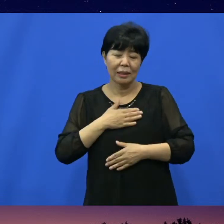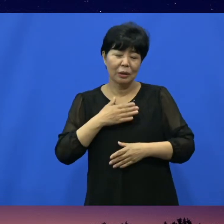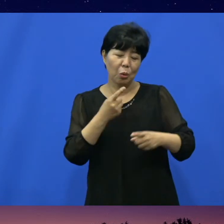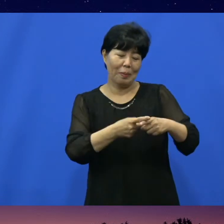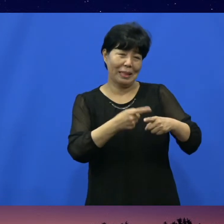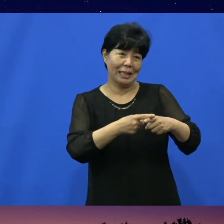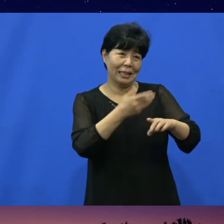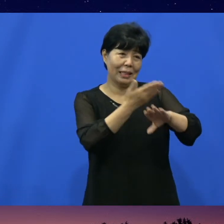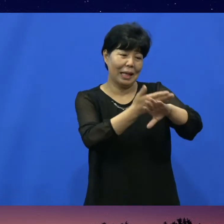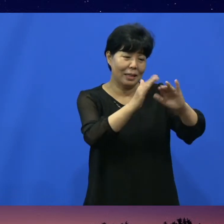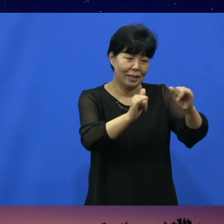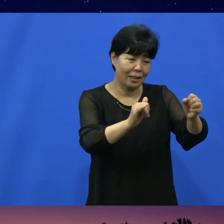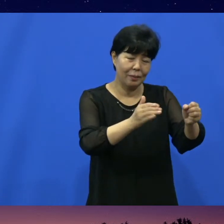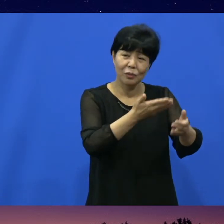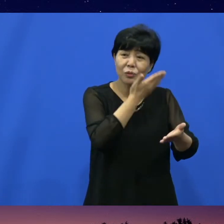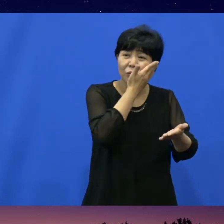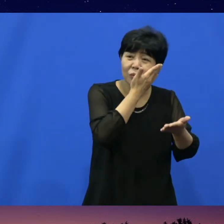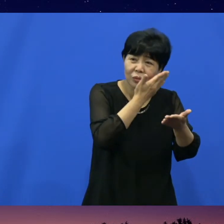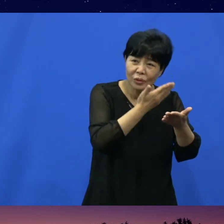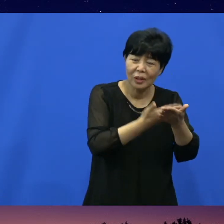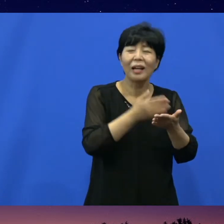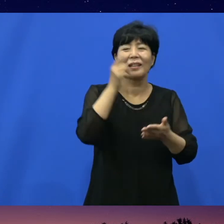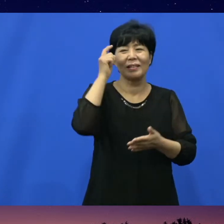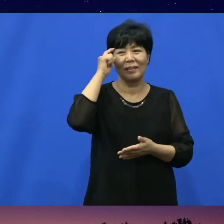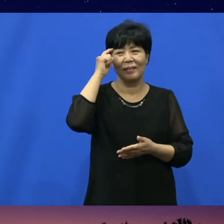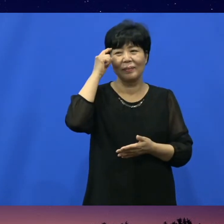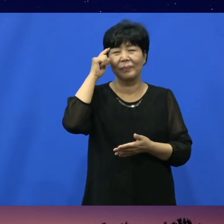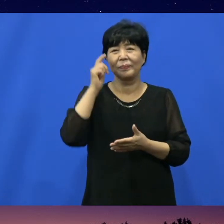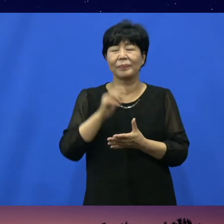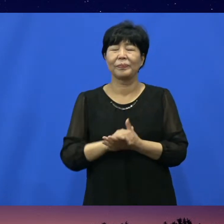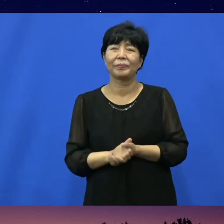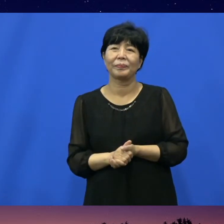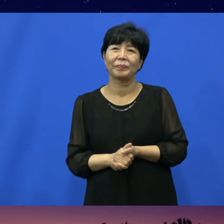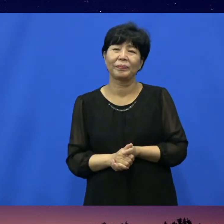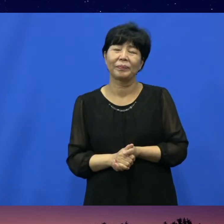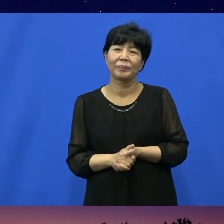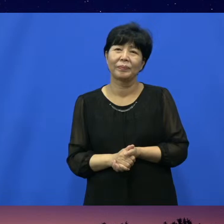이것은 세상의 사람들이 말하는 인권 그런 것과 차원이 다르죠.